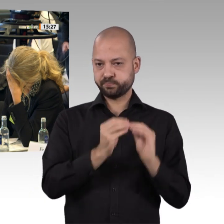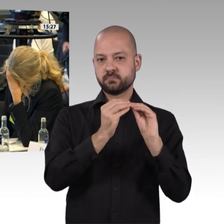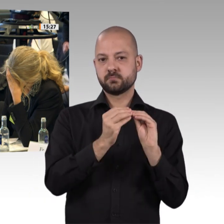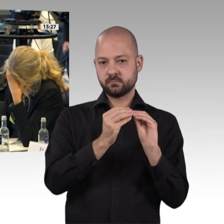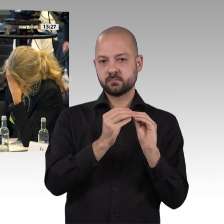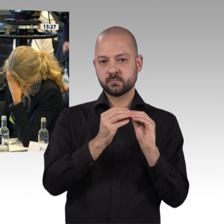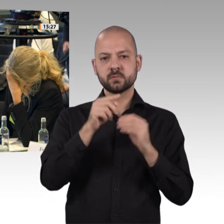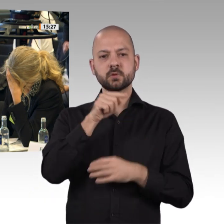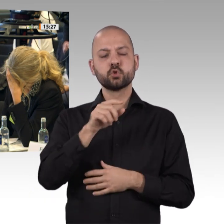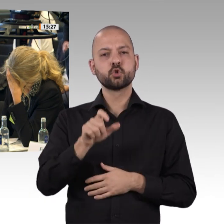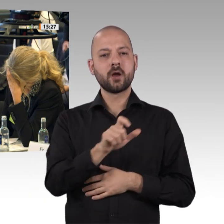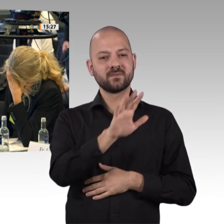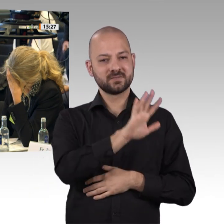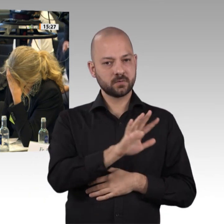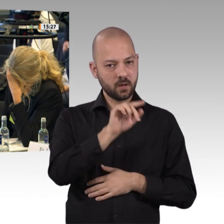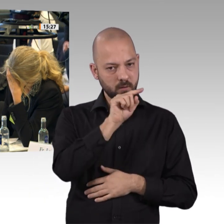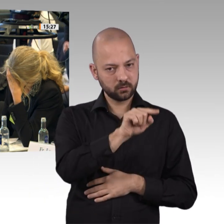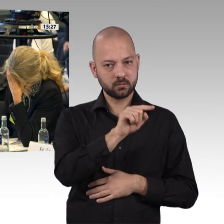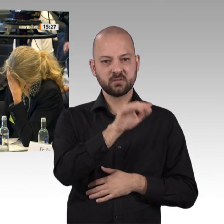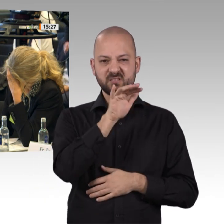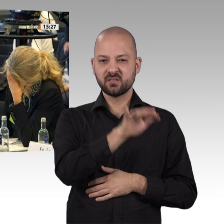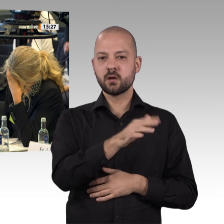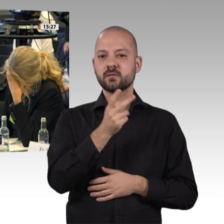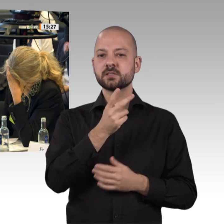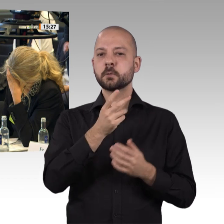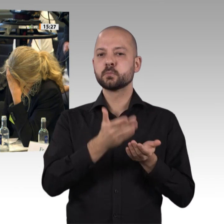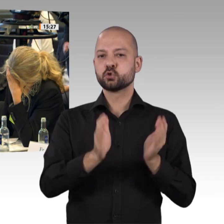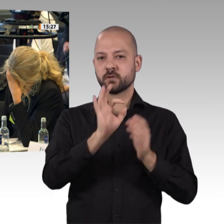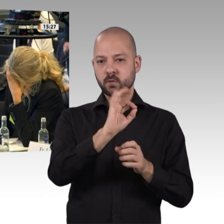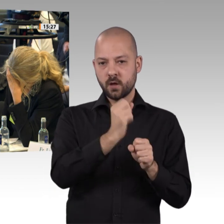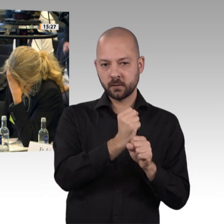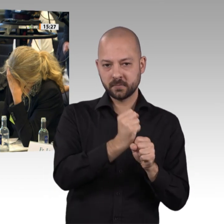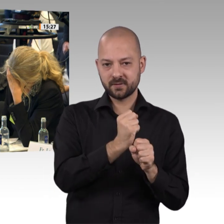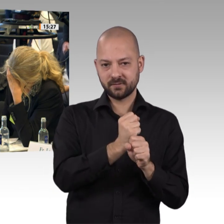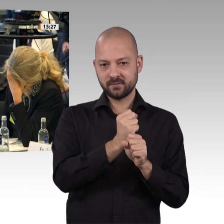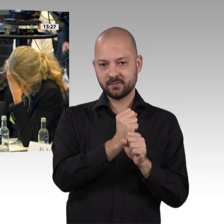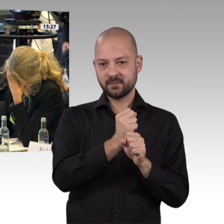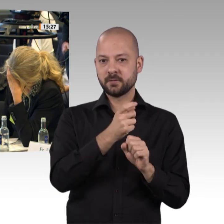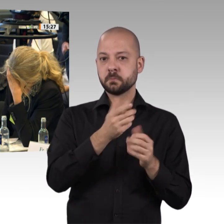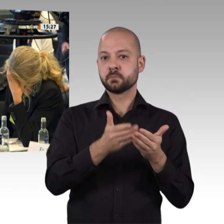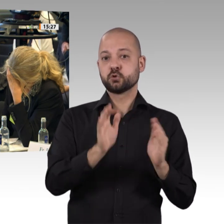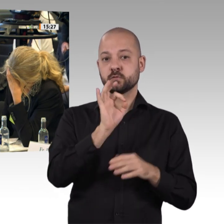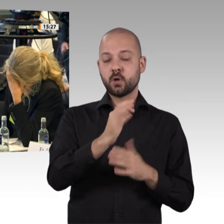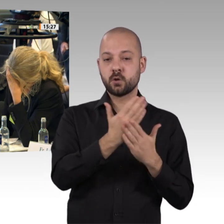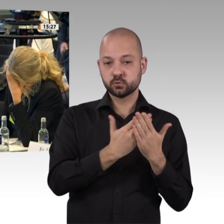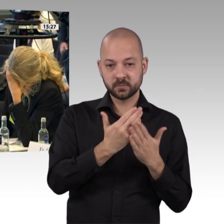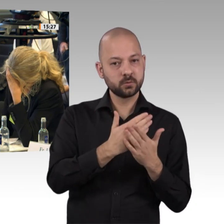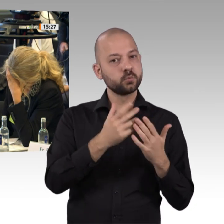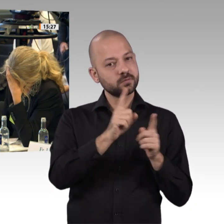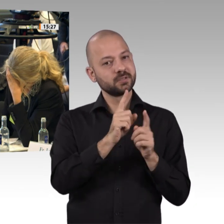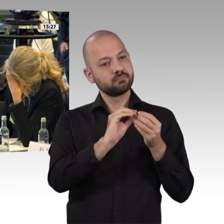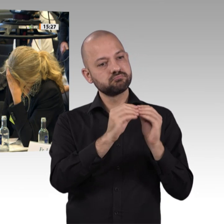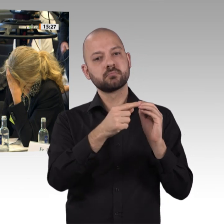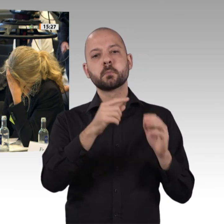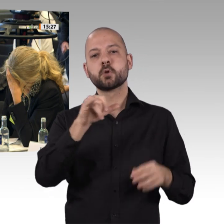Ebene unserer Regionaldirektion in Düsseldorf mit dem Träger der Eingliederungshilfe, mit dem Integrationsamt und eben mit unserem zuständigen Arbeit-